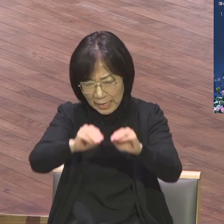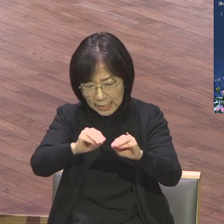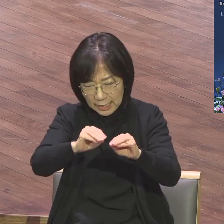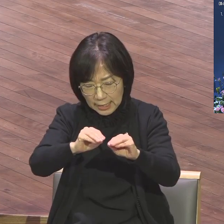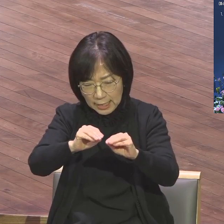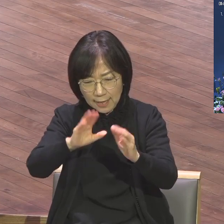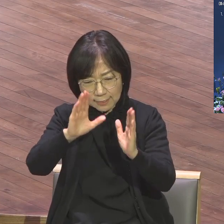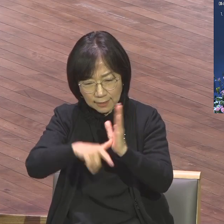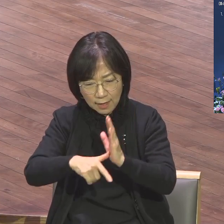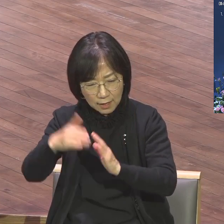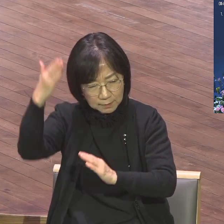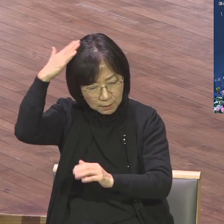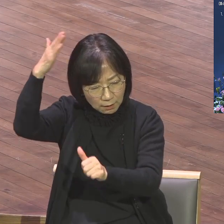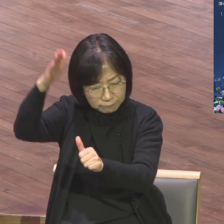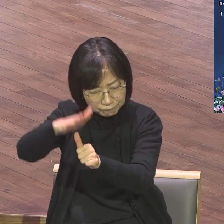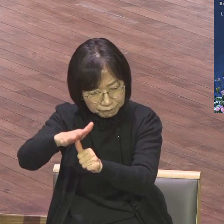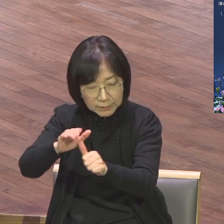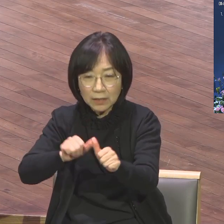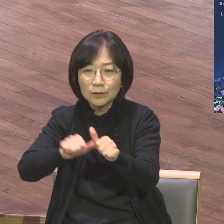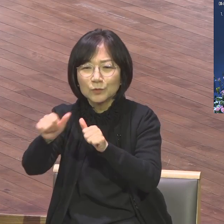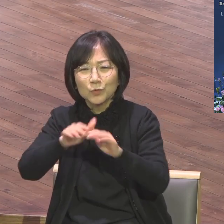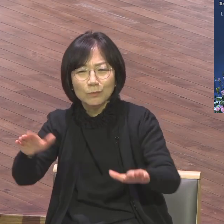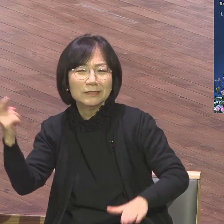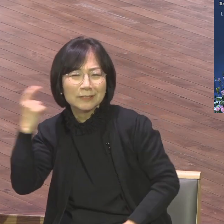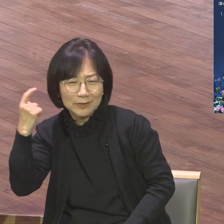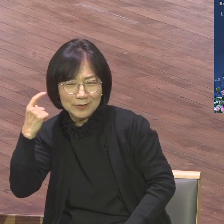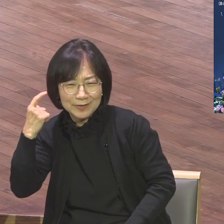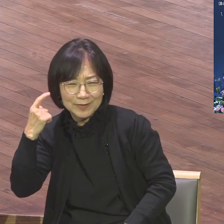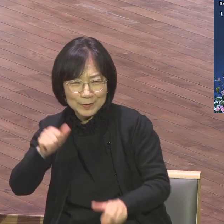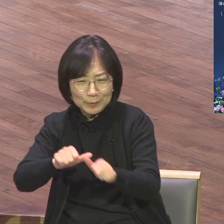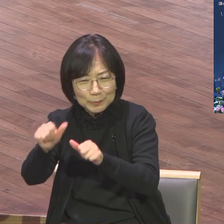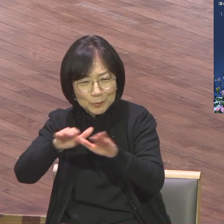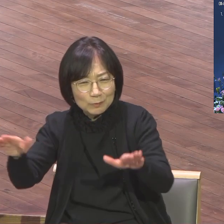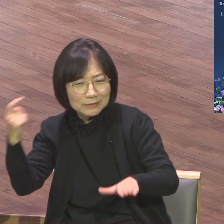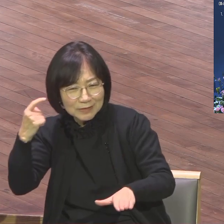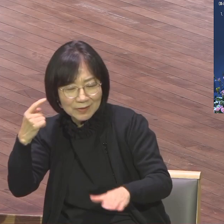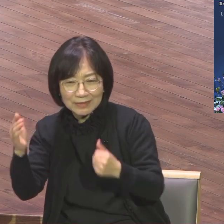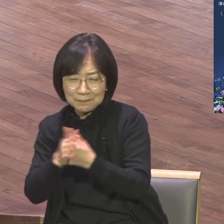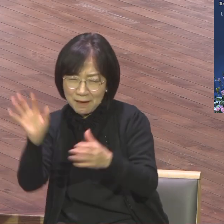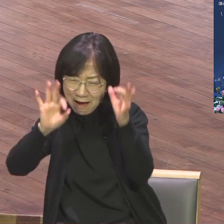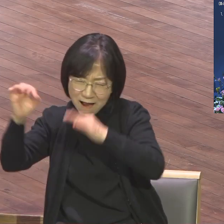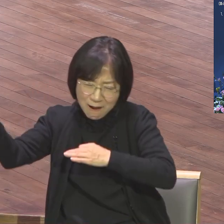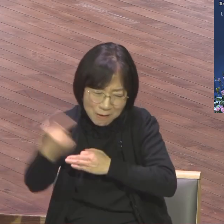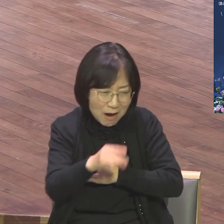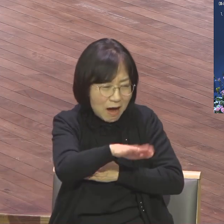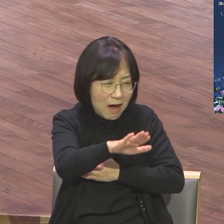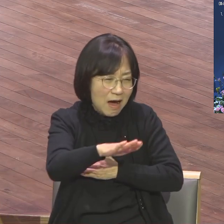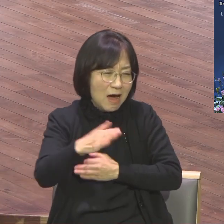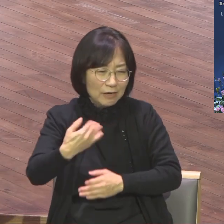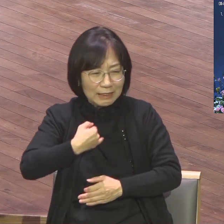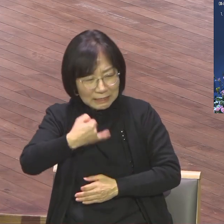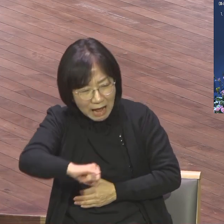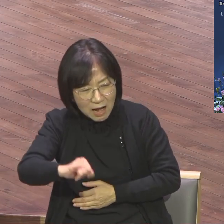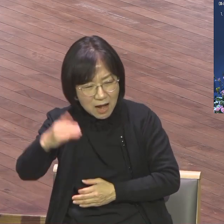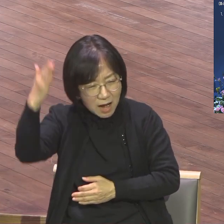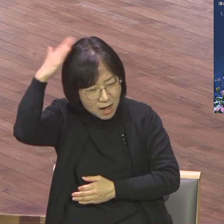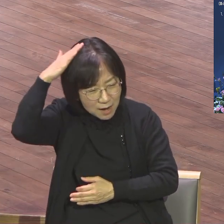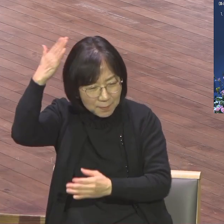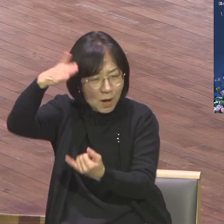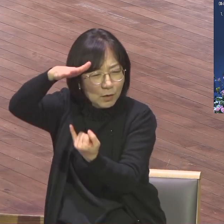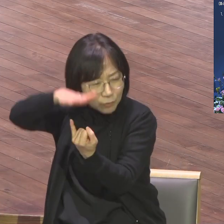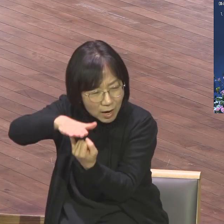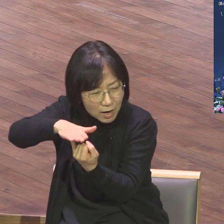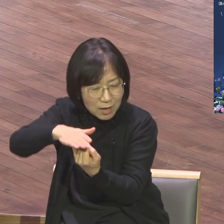소문을 들어가지고 머리에 손을 얹으시고 우리 딸을 고쳐주세요라고 그렇게 야이로가 말을